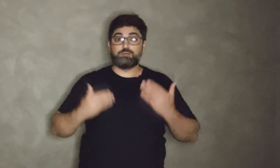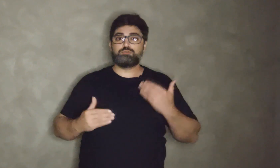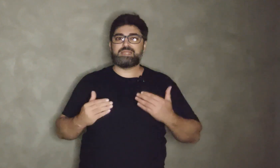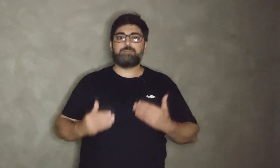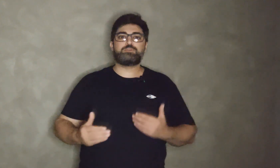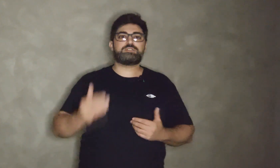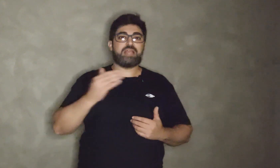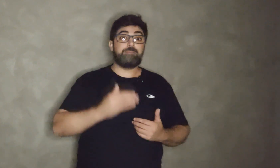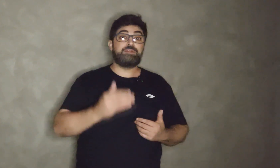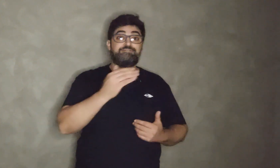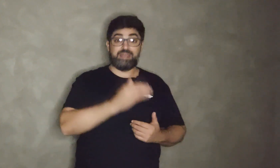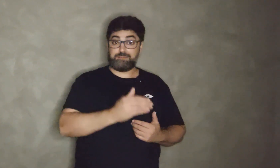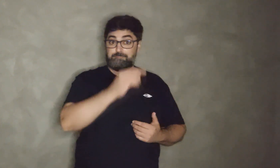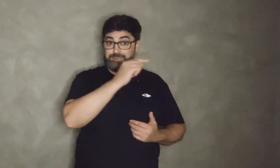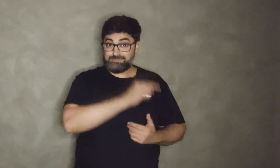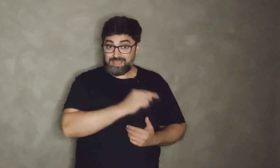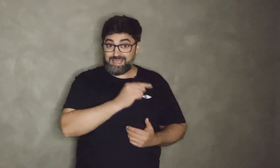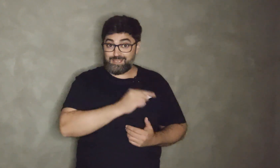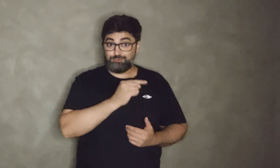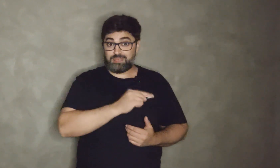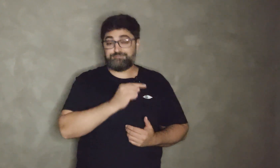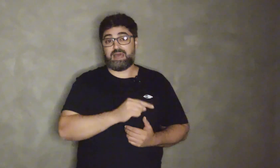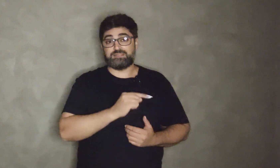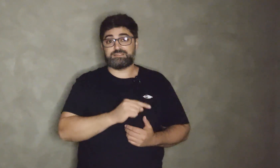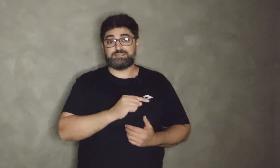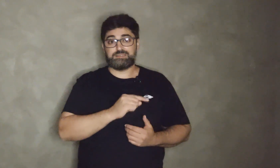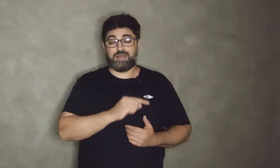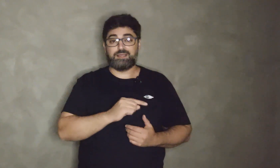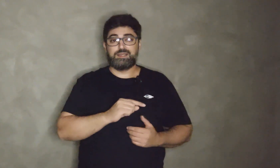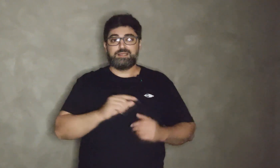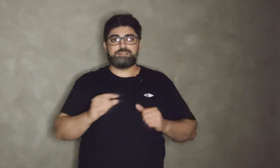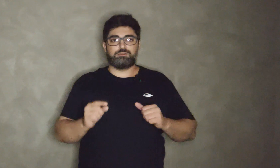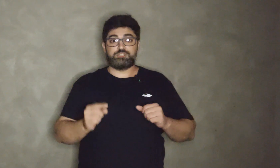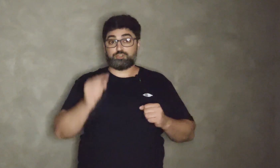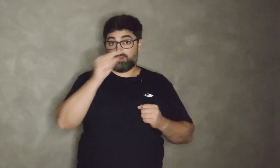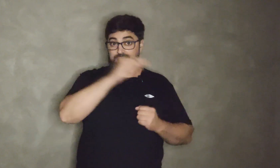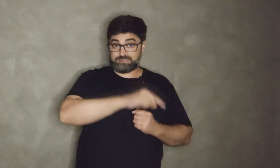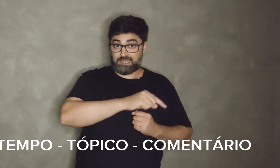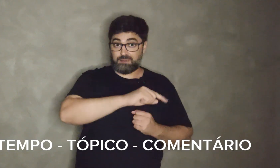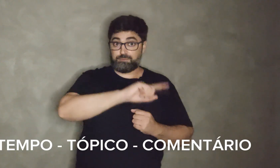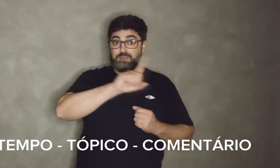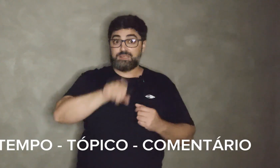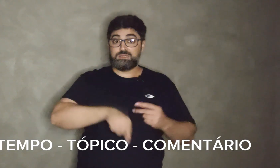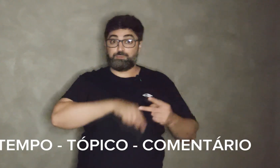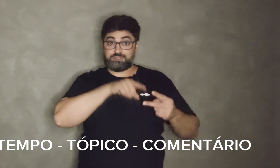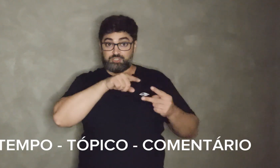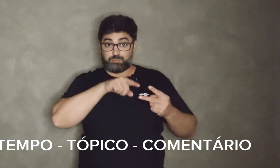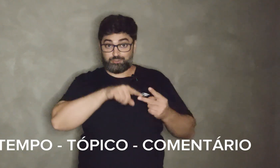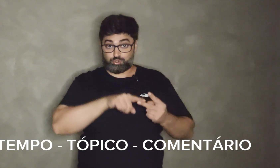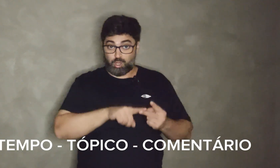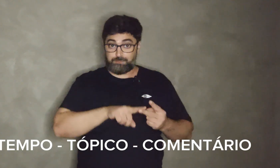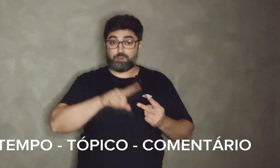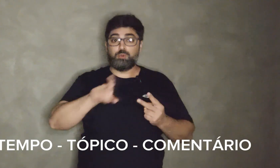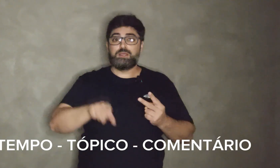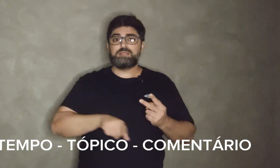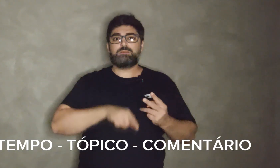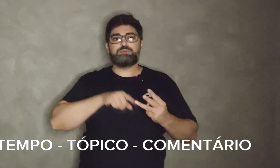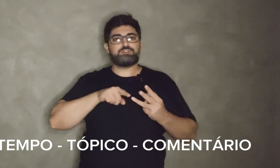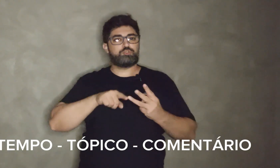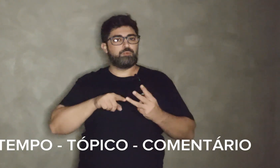do tempo sempre vem primeiro na frase, tá? Então a gente coloca tempo, depois a gente põe tópico e depois a gente põe